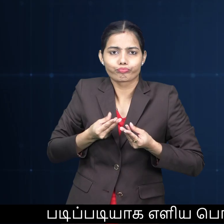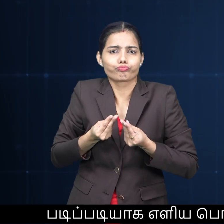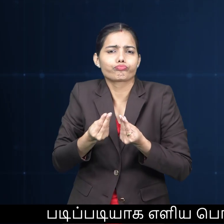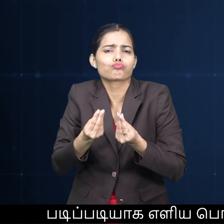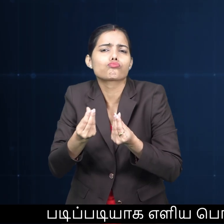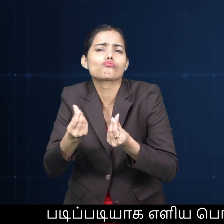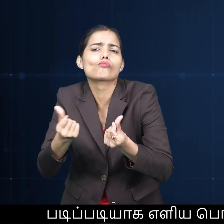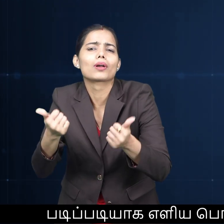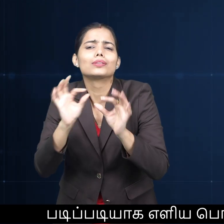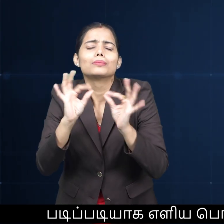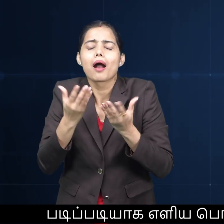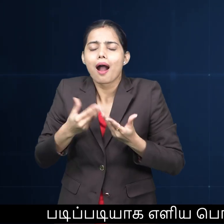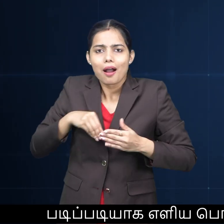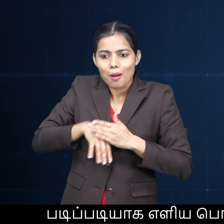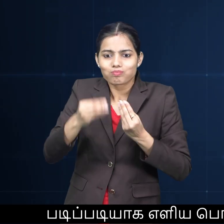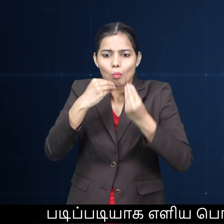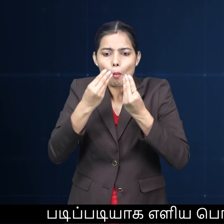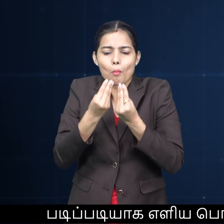பொருட்களாக உடைக்கப்படுகின்றன.